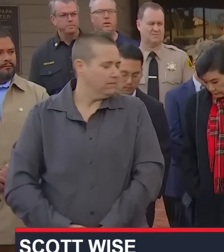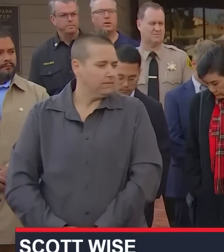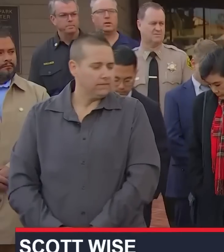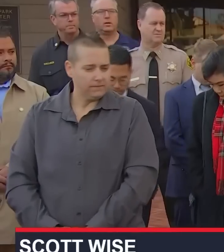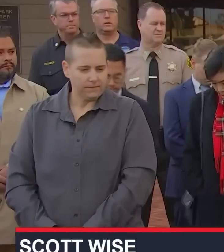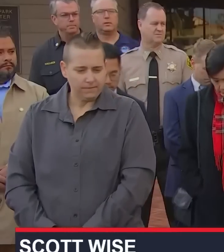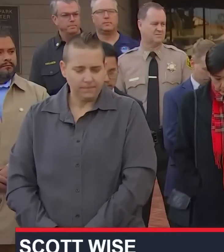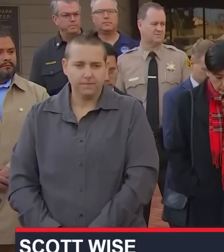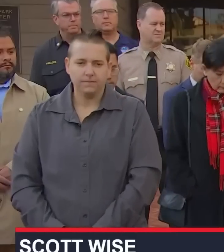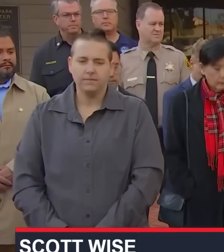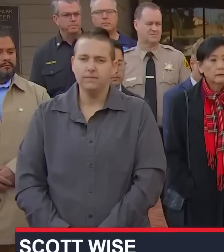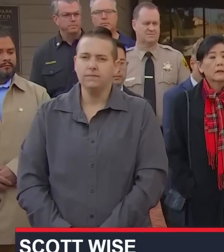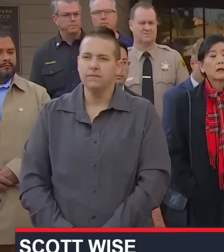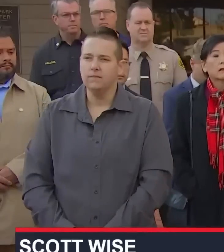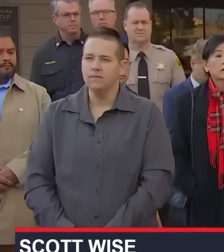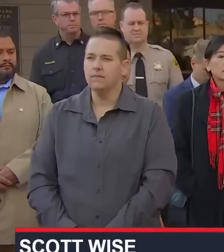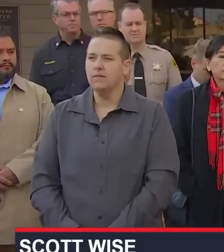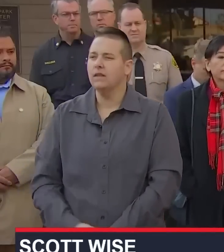justicia gracias